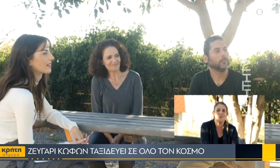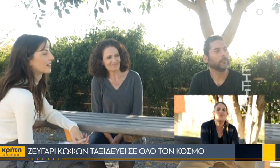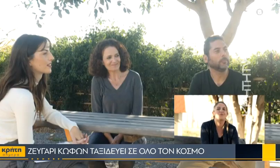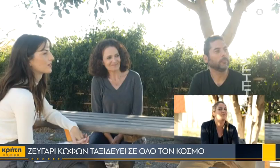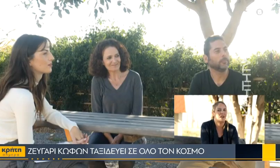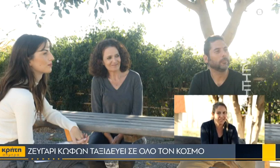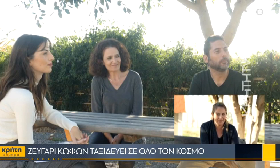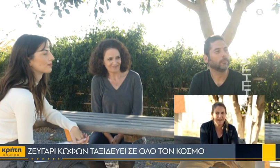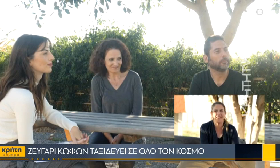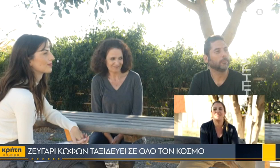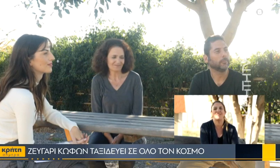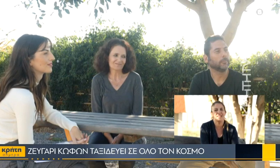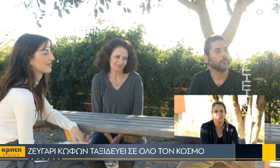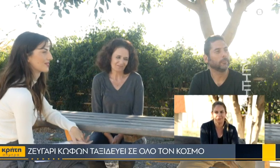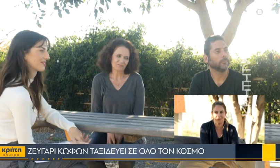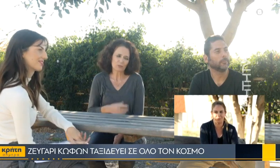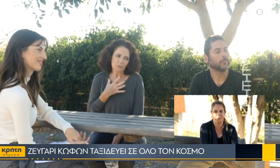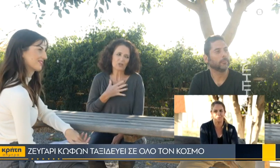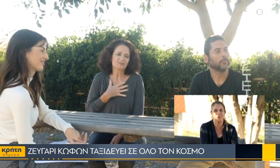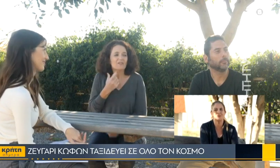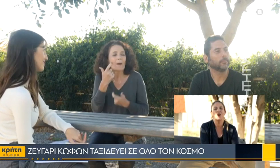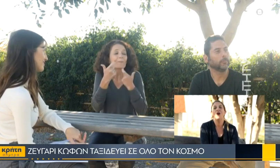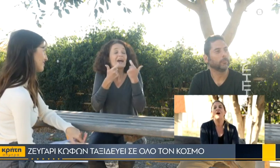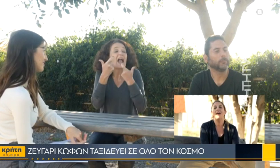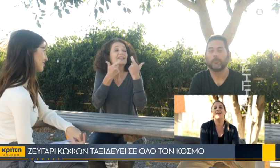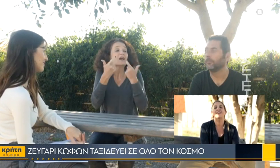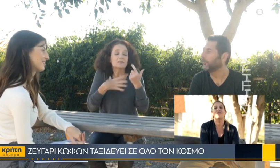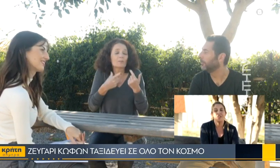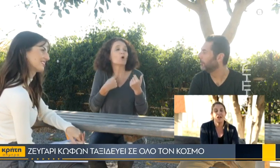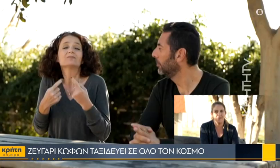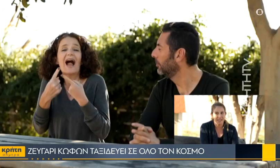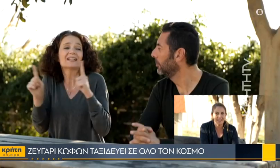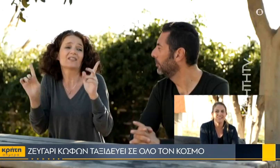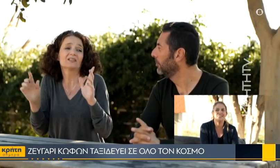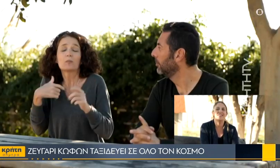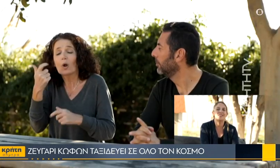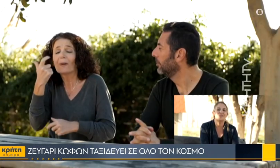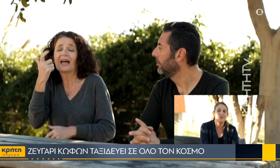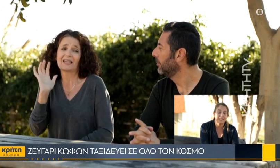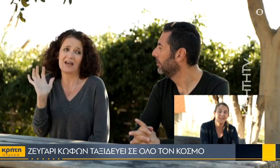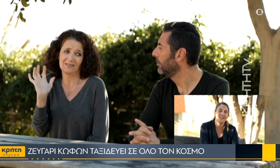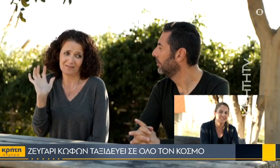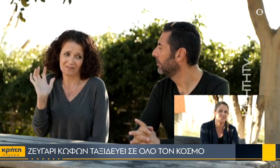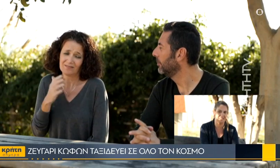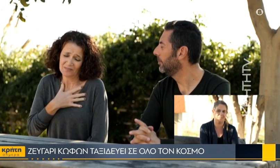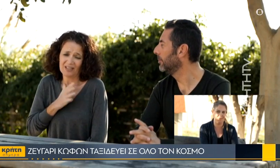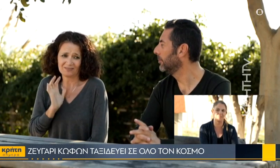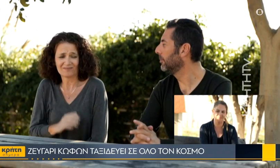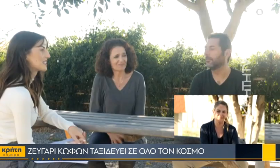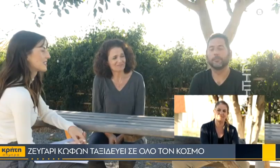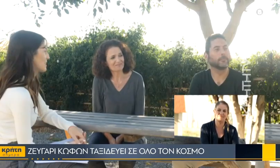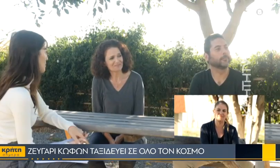ξεχωριστό, που κανείς δεν πάει, δεν είναι τουριστικός προορισμός, και βρεθήκαμε εκεί και ήταν πραγματικά κάτι